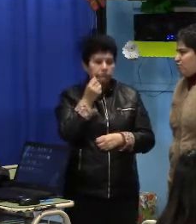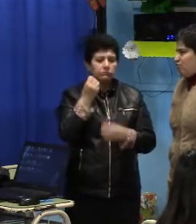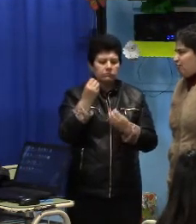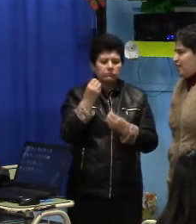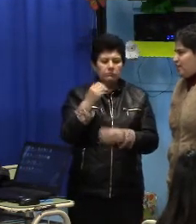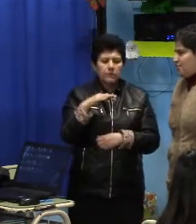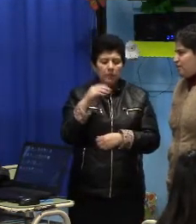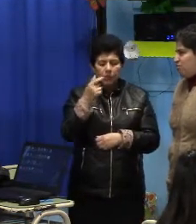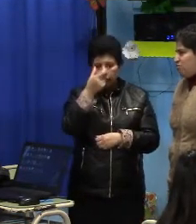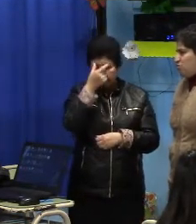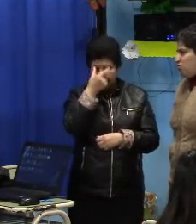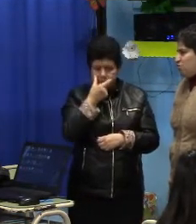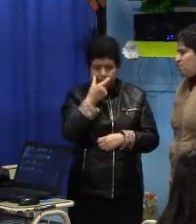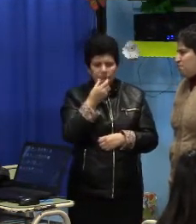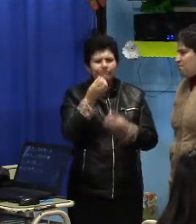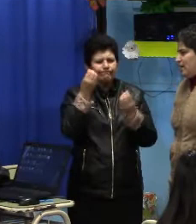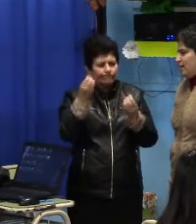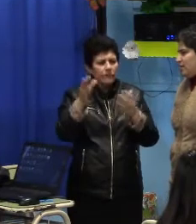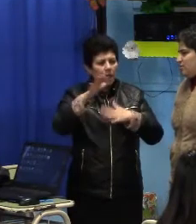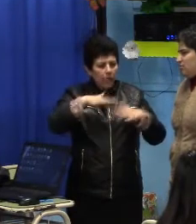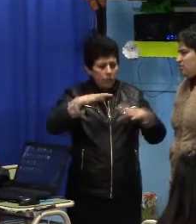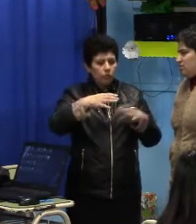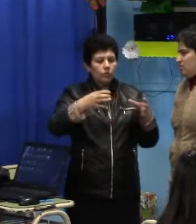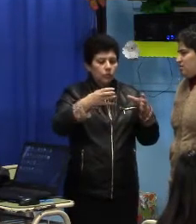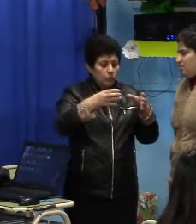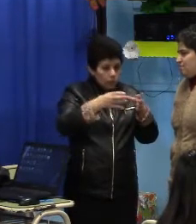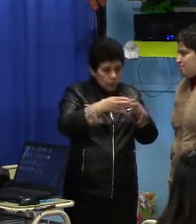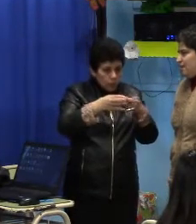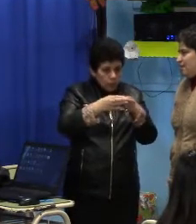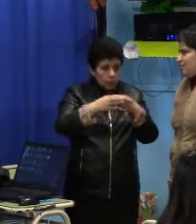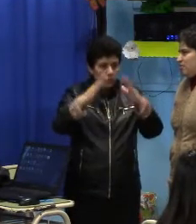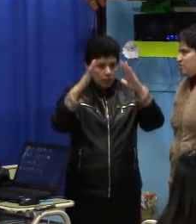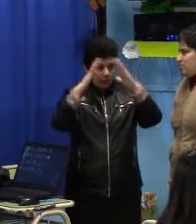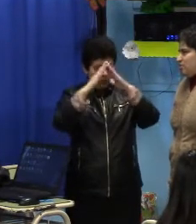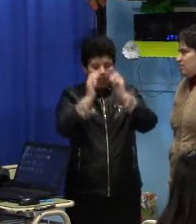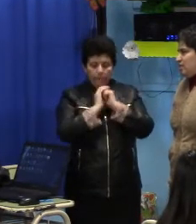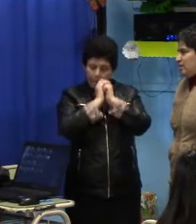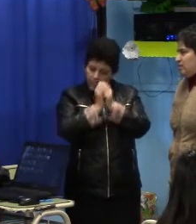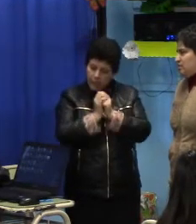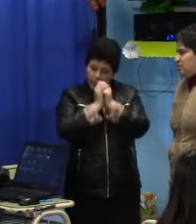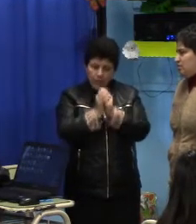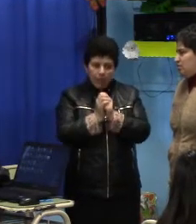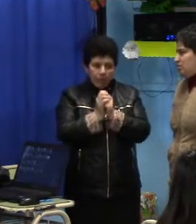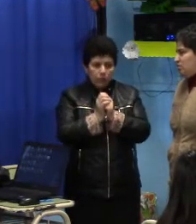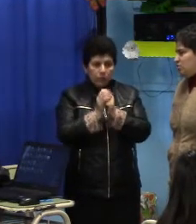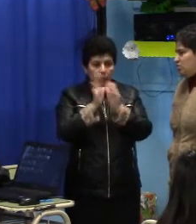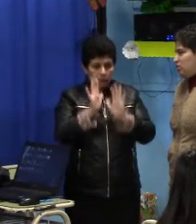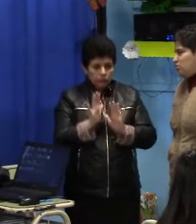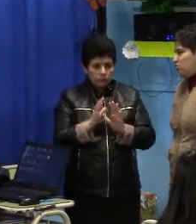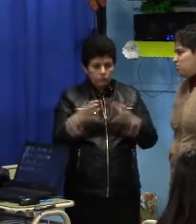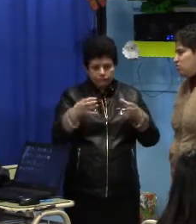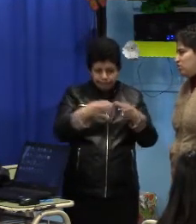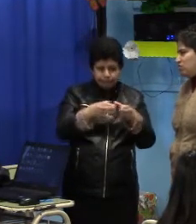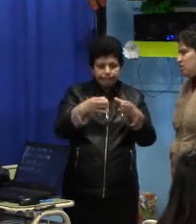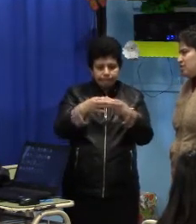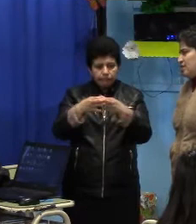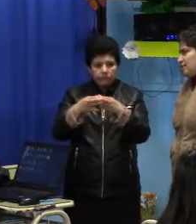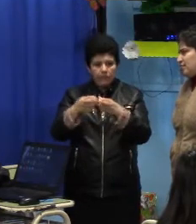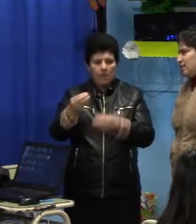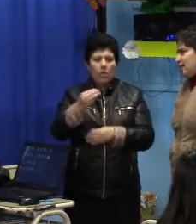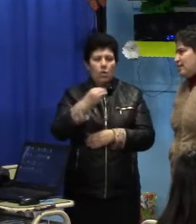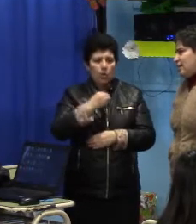hizo fue armar un grupo pequeño para personas ciegas, donde los